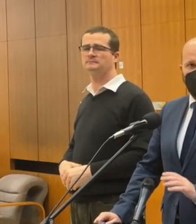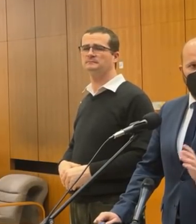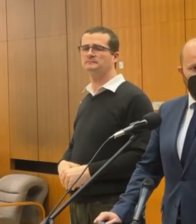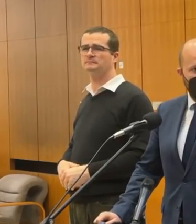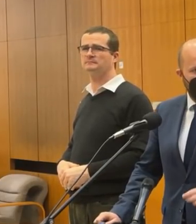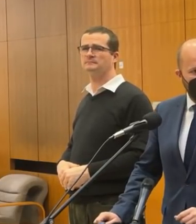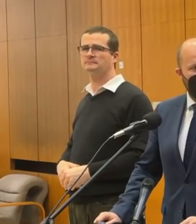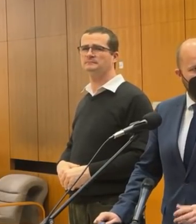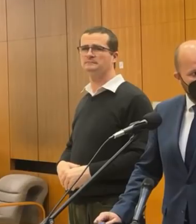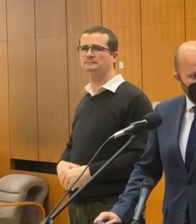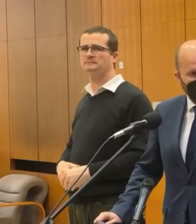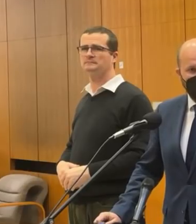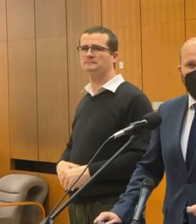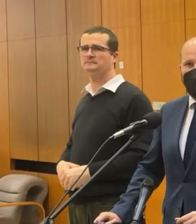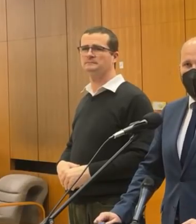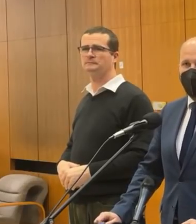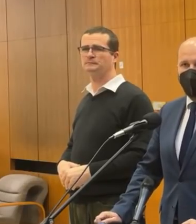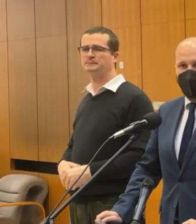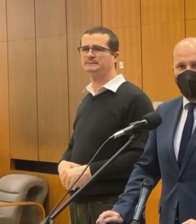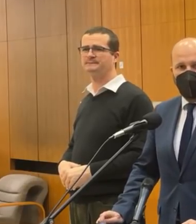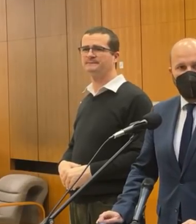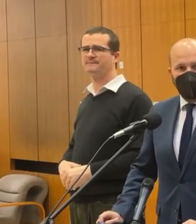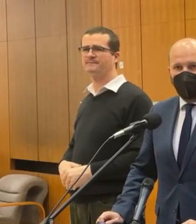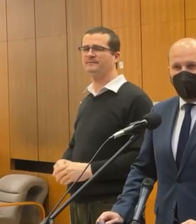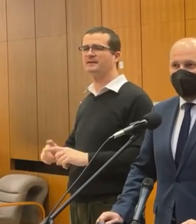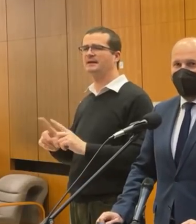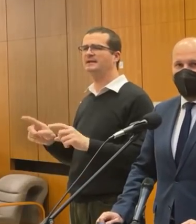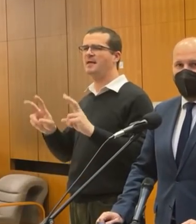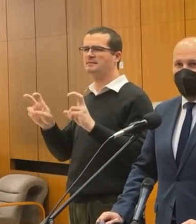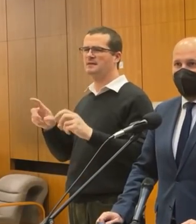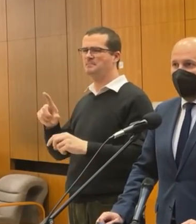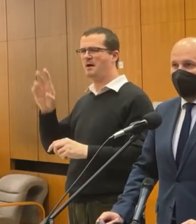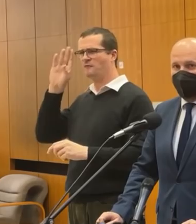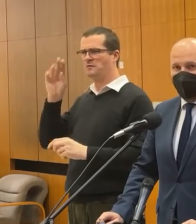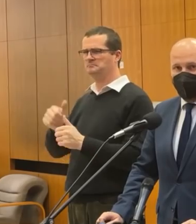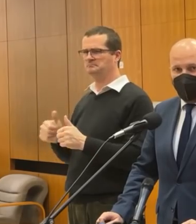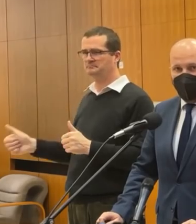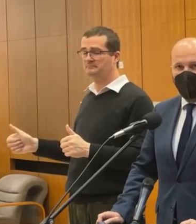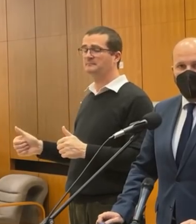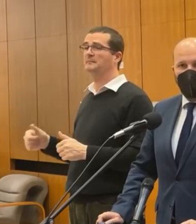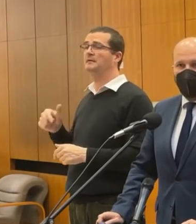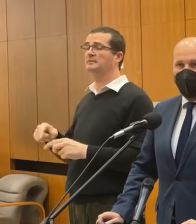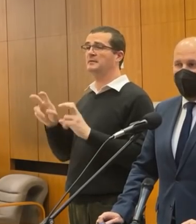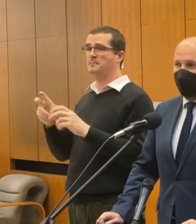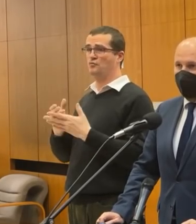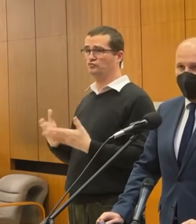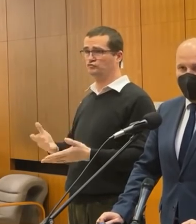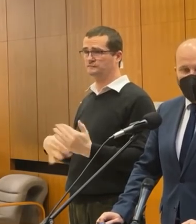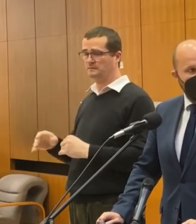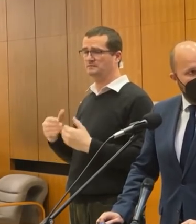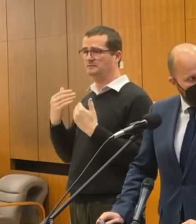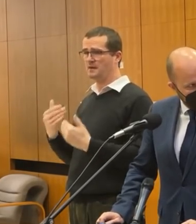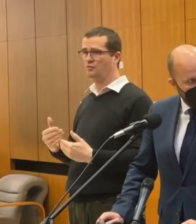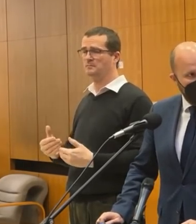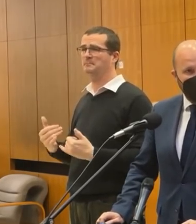Môžete aj iné, ale potom, čo uvoľníme pána náčelníka generálneho štábu, aby to nebol pri politických témach. Takže ak nemáte k tejto téme už nič viac, ďakujem vám